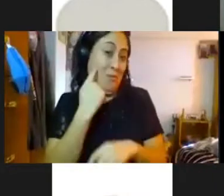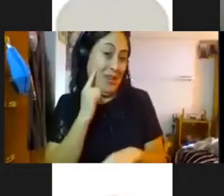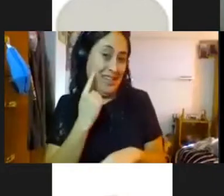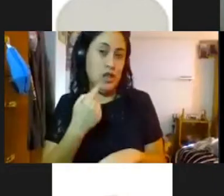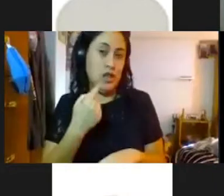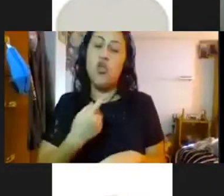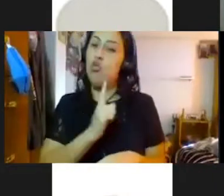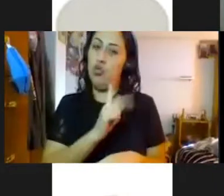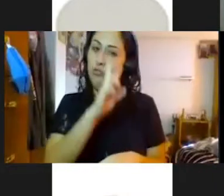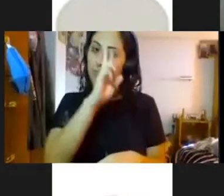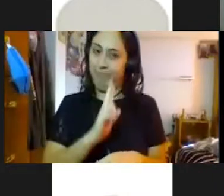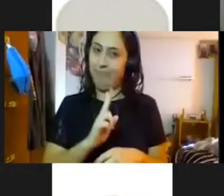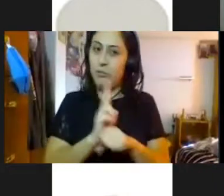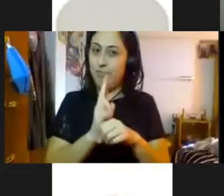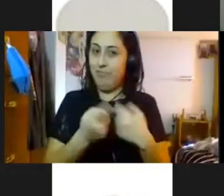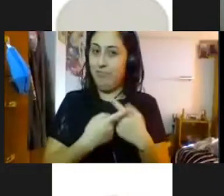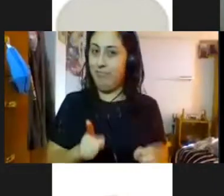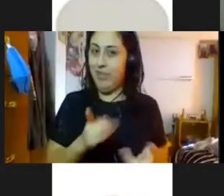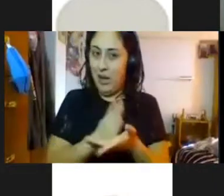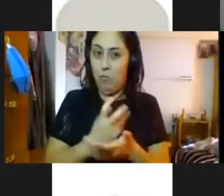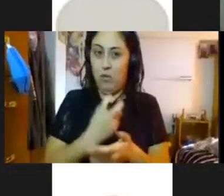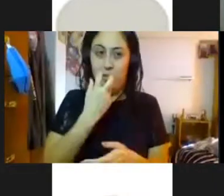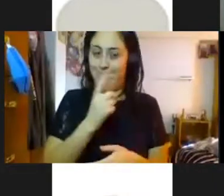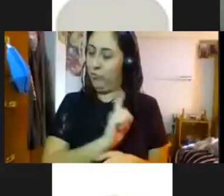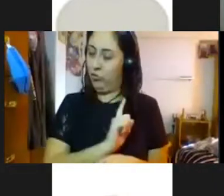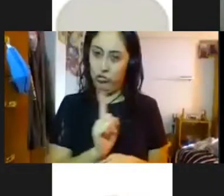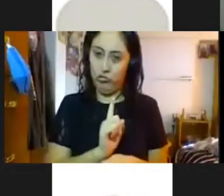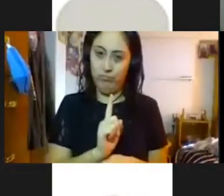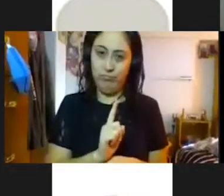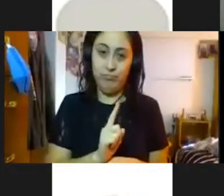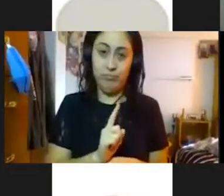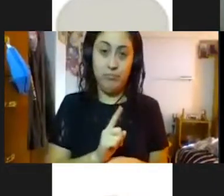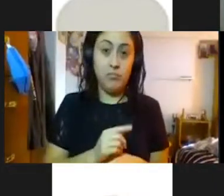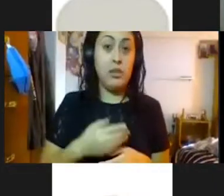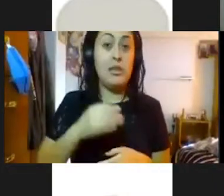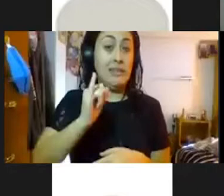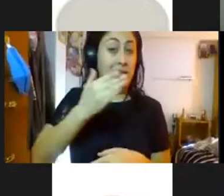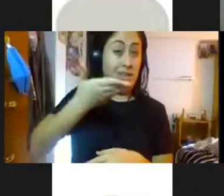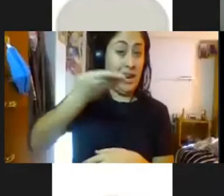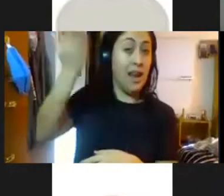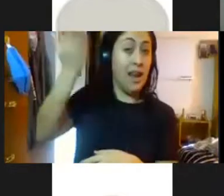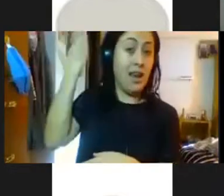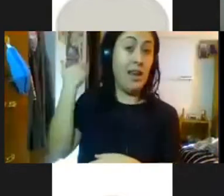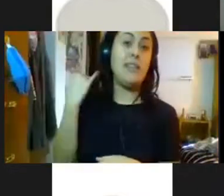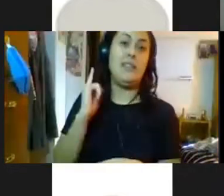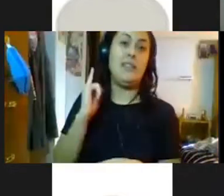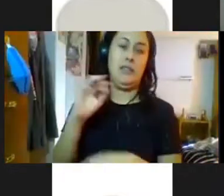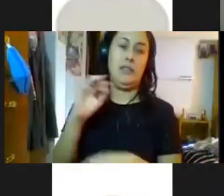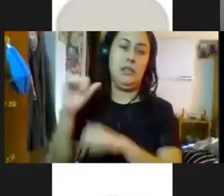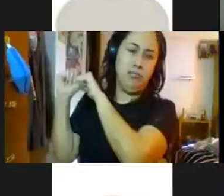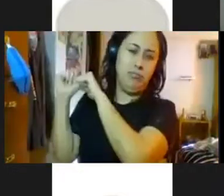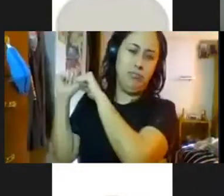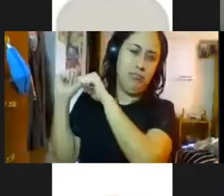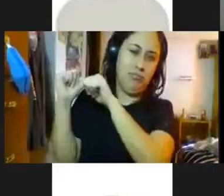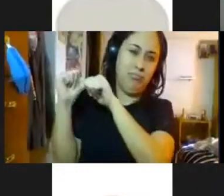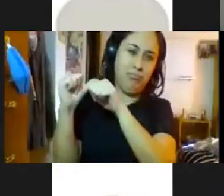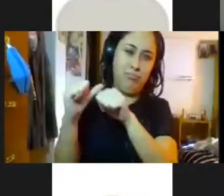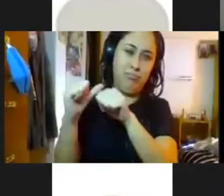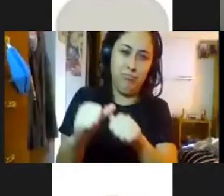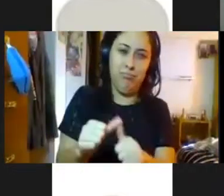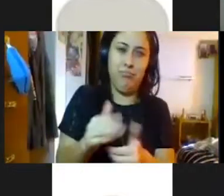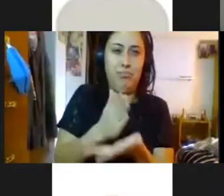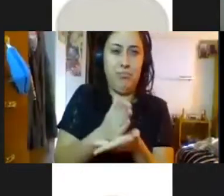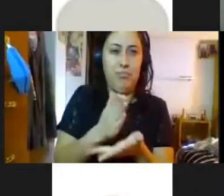rol de educadora diferencial en una escuela de lenguaje, pero sí lo hice durante muchos años